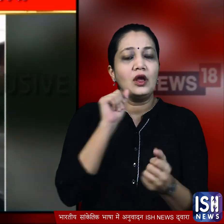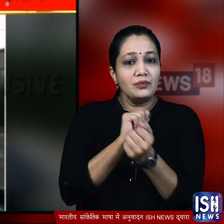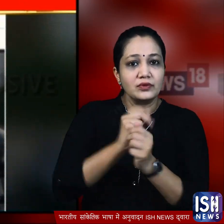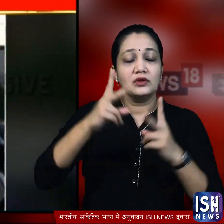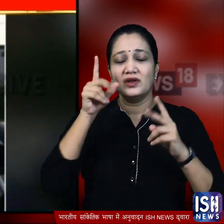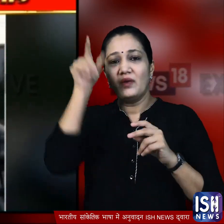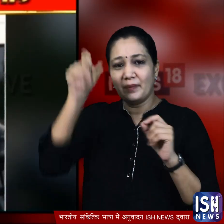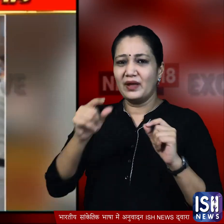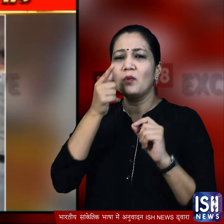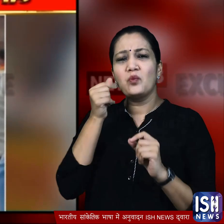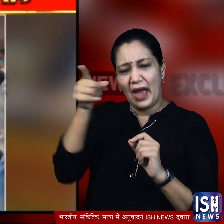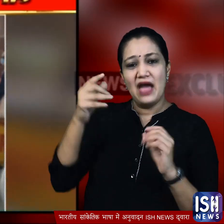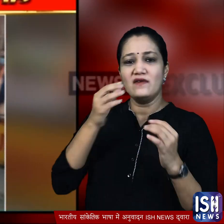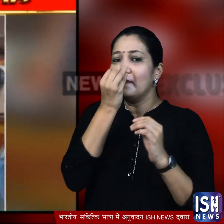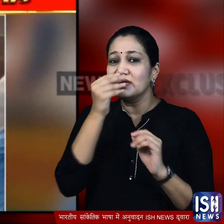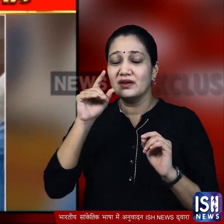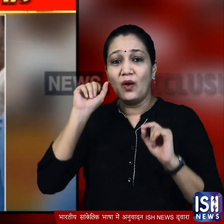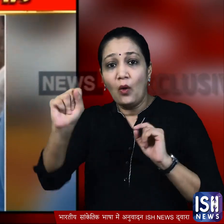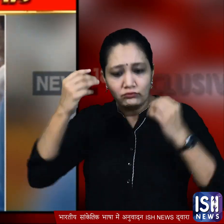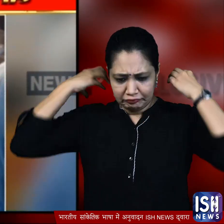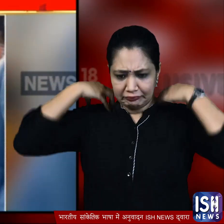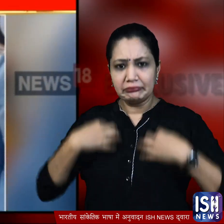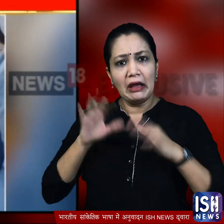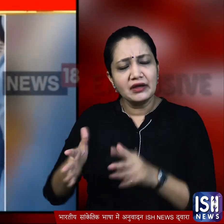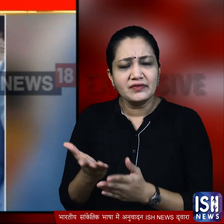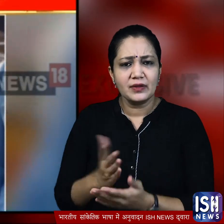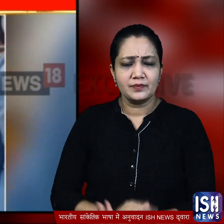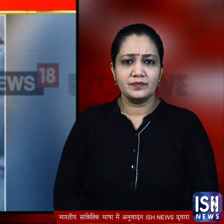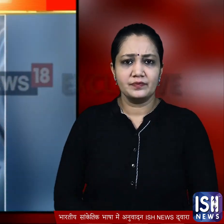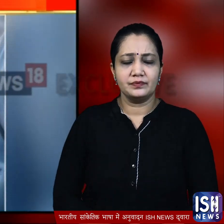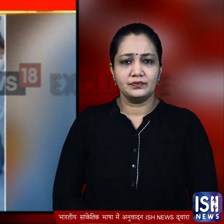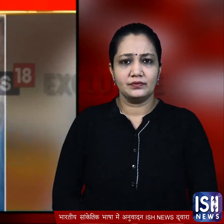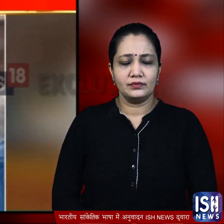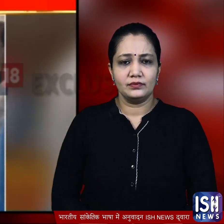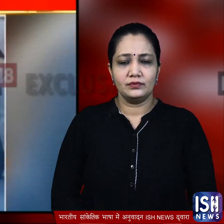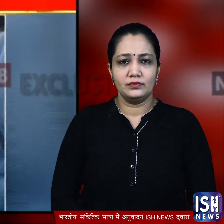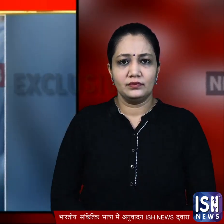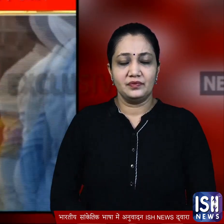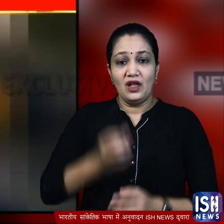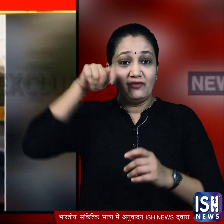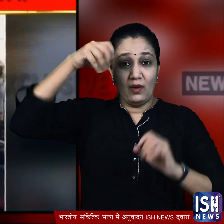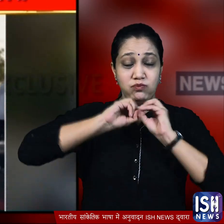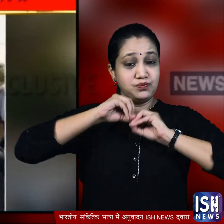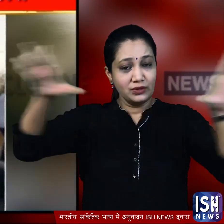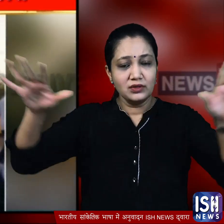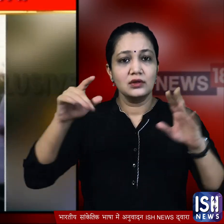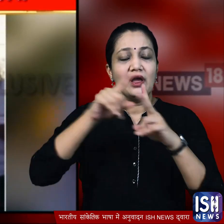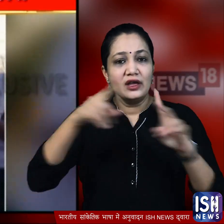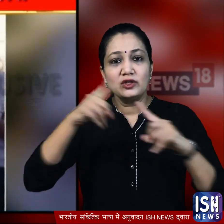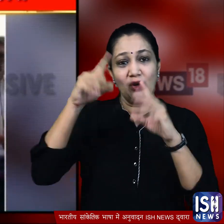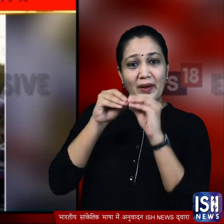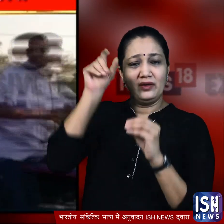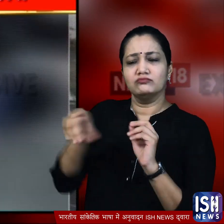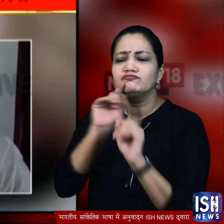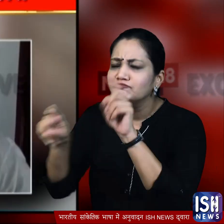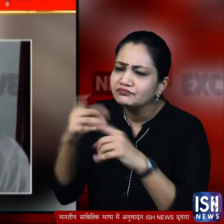चालान करने में भेदभाव कर रही है। इस दौरान वीडियो में पुलिस के साथ बीजेपी का गमछा डाले एक शख्स भी खड़ा हुआ नजर आया। गरीब आदमी सबका चालान करोगे,